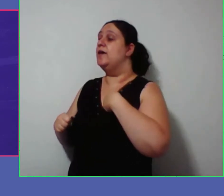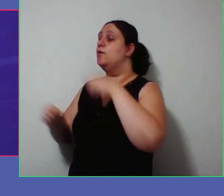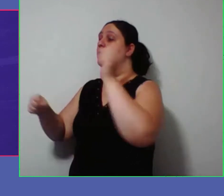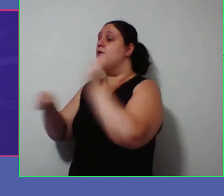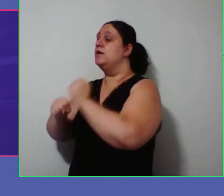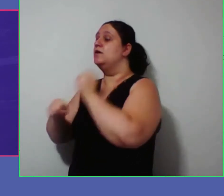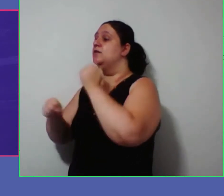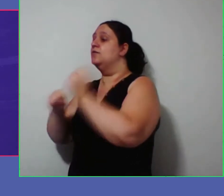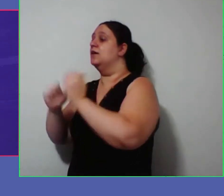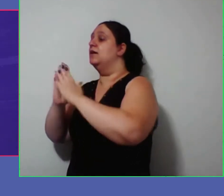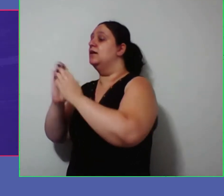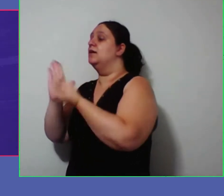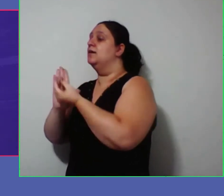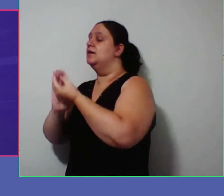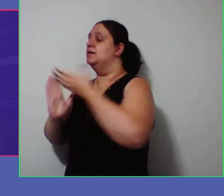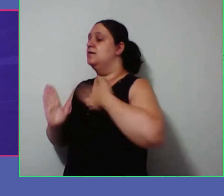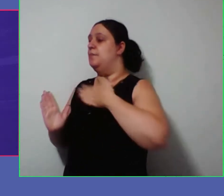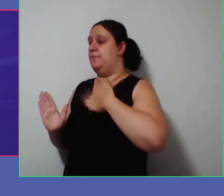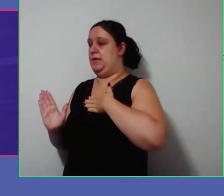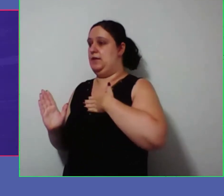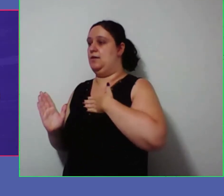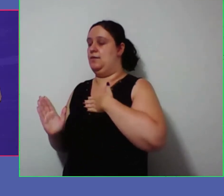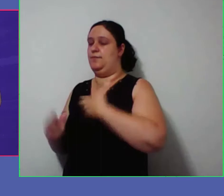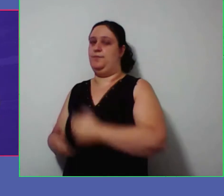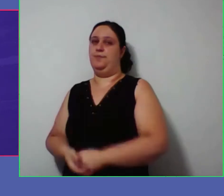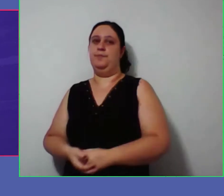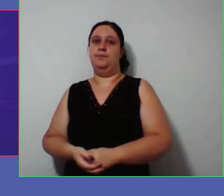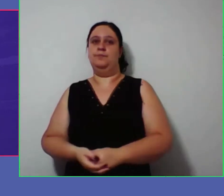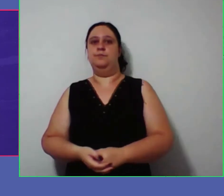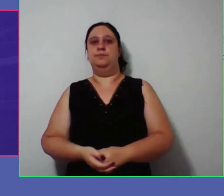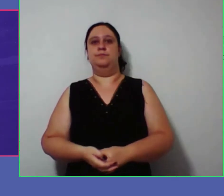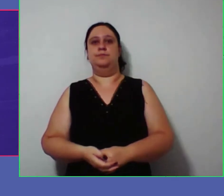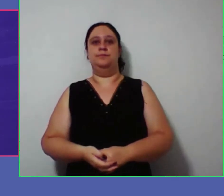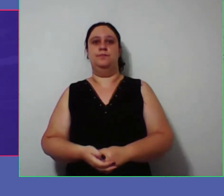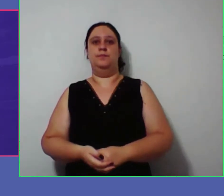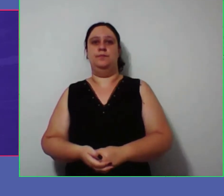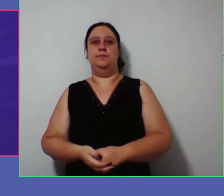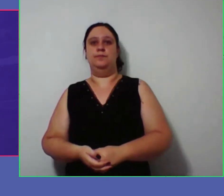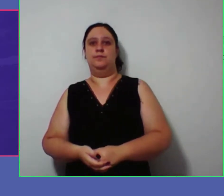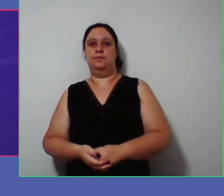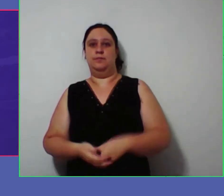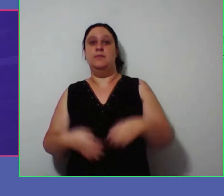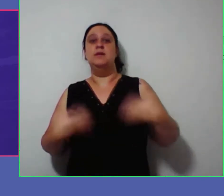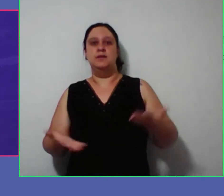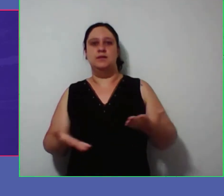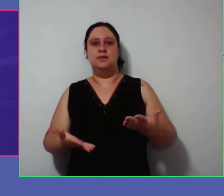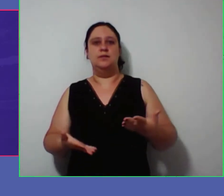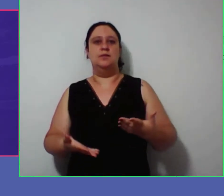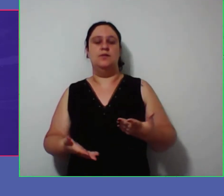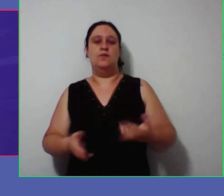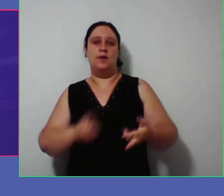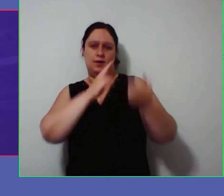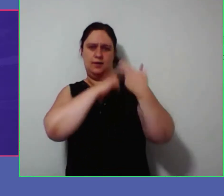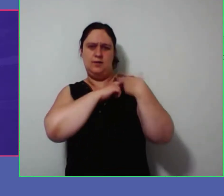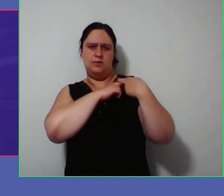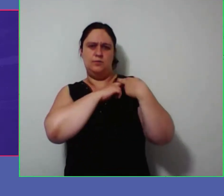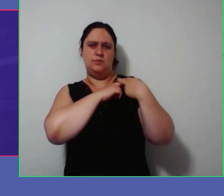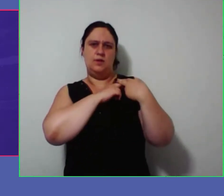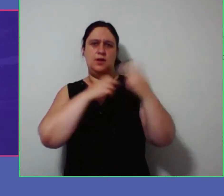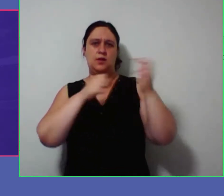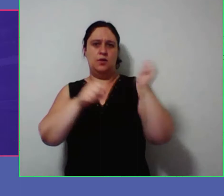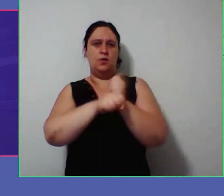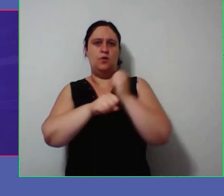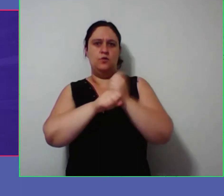igreja. Então, a tarefa de edificar a igreja é do Senhor. O Senhor